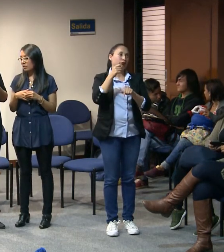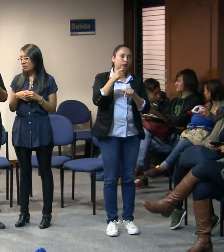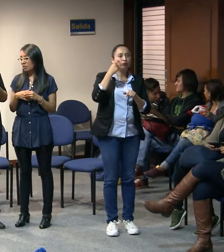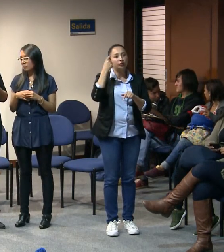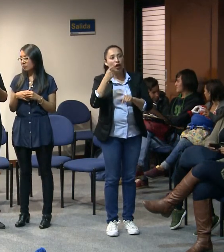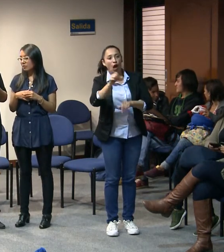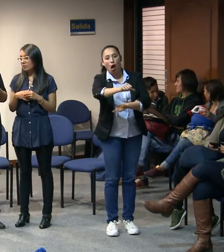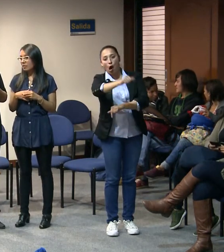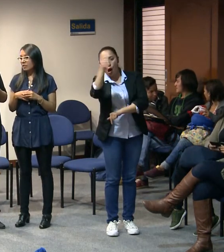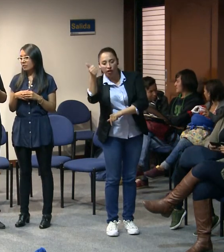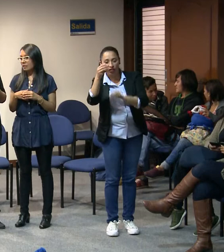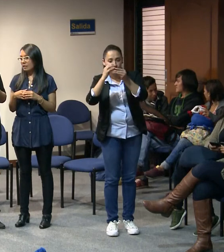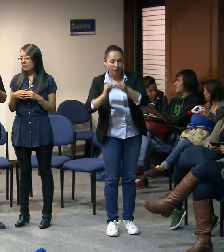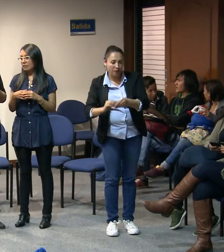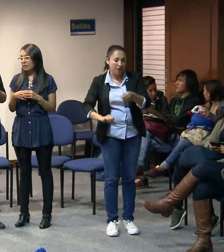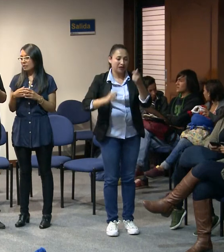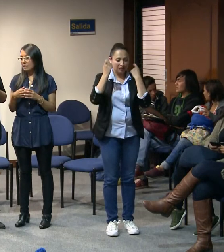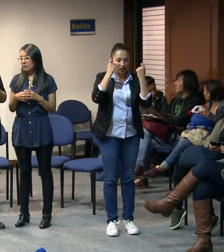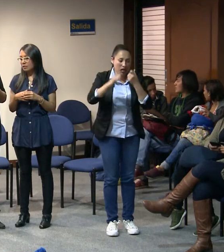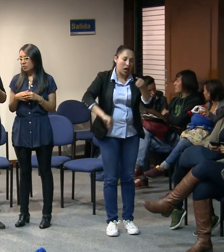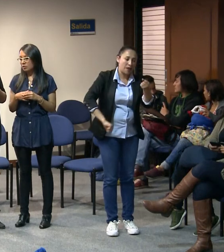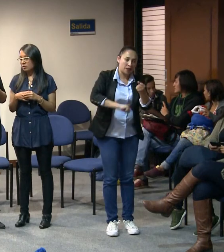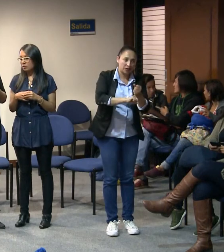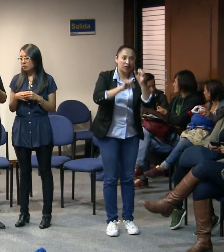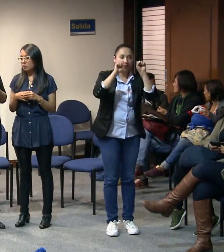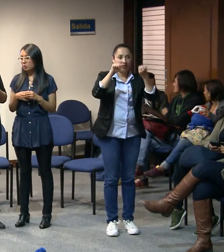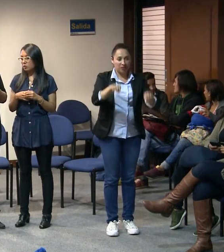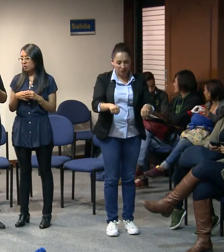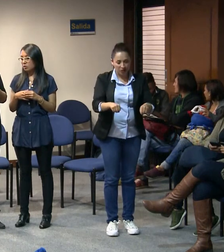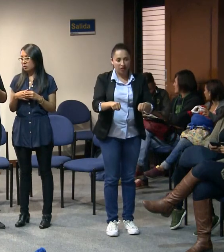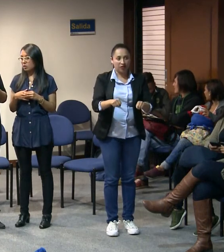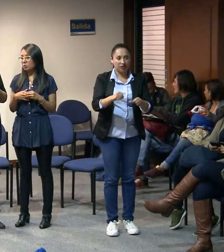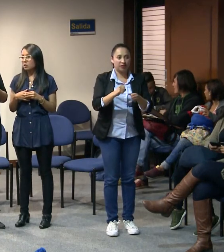para llegarle al niño, no tan solo a partir de la lengua de señas.